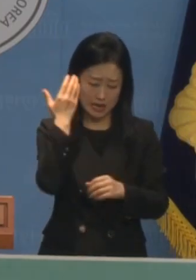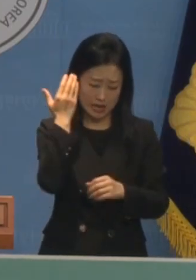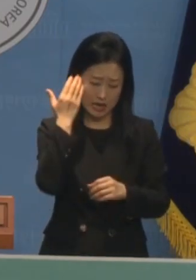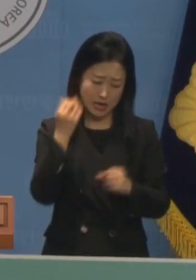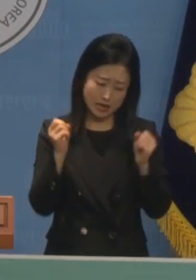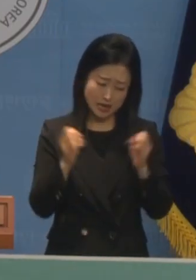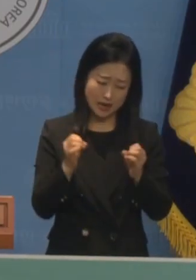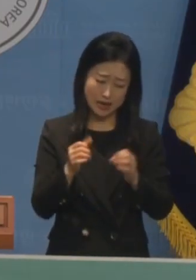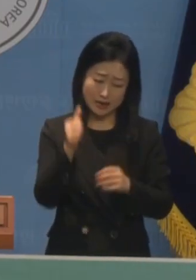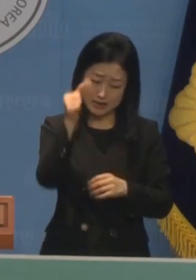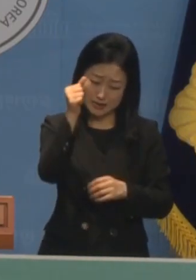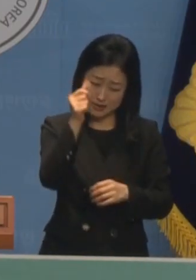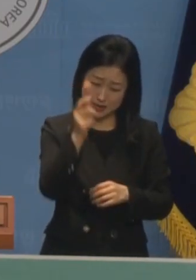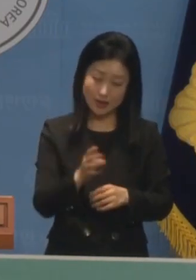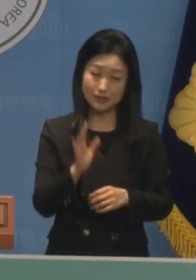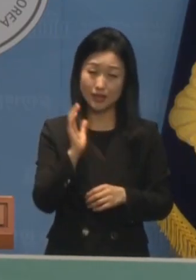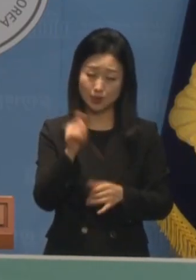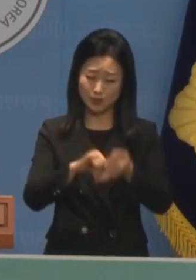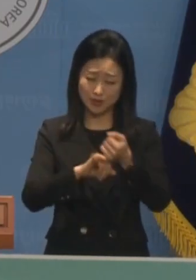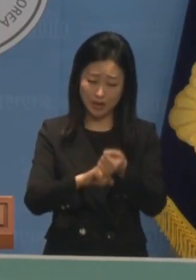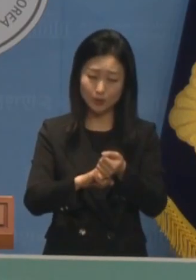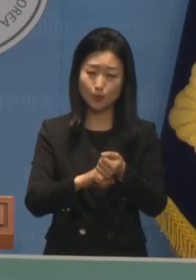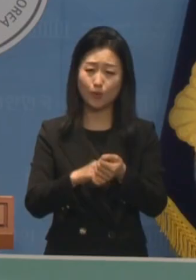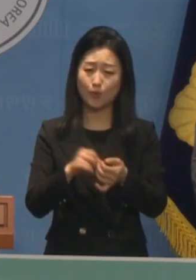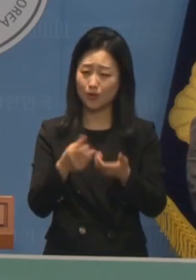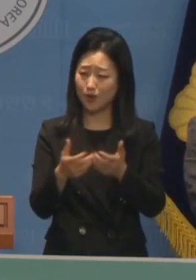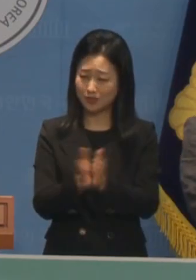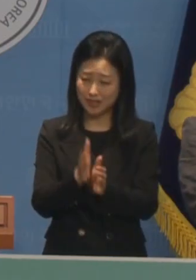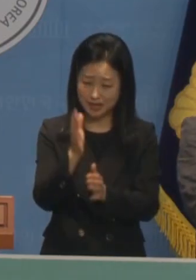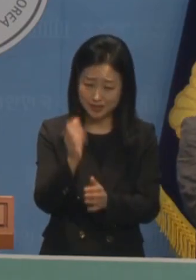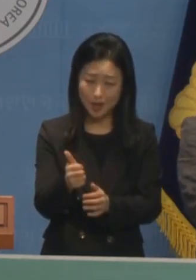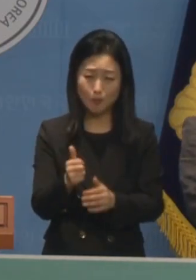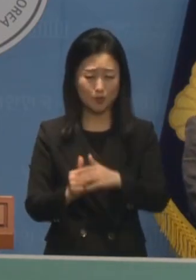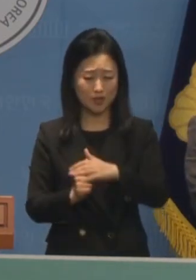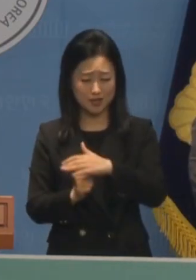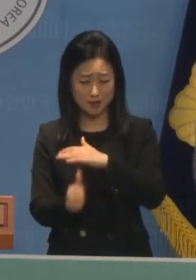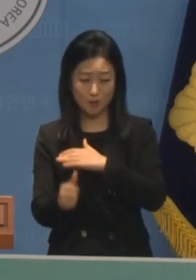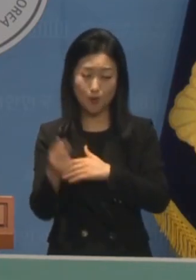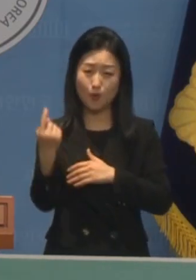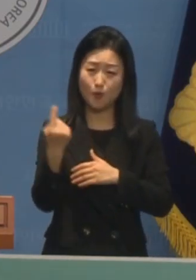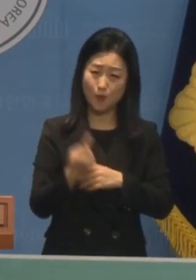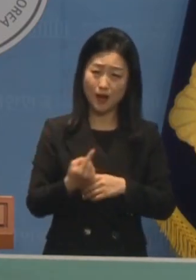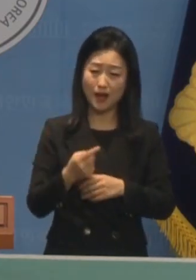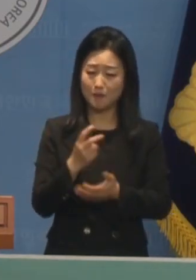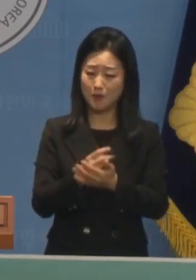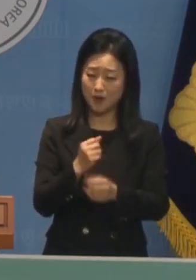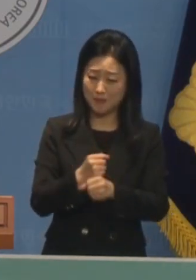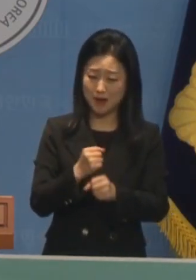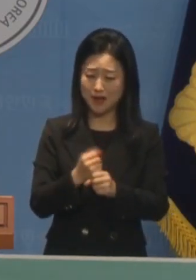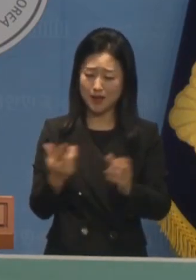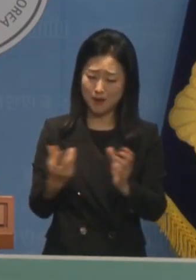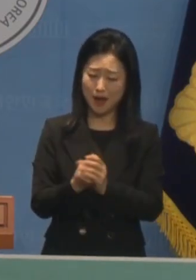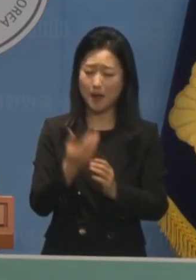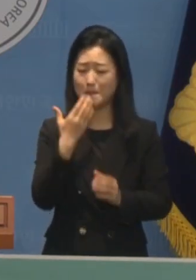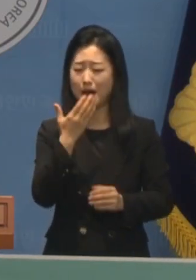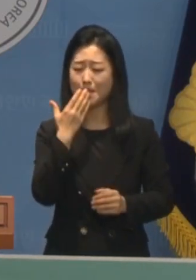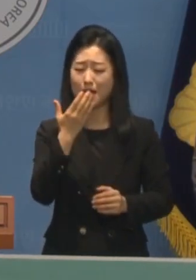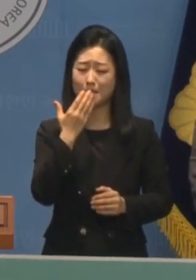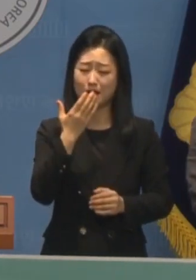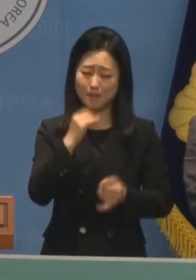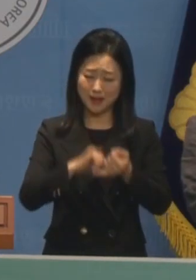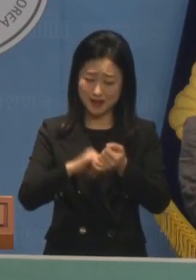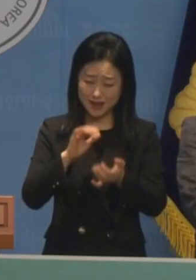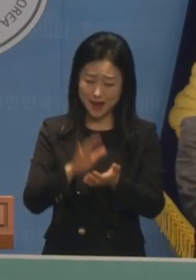했으며 대통령이 약속하고 집권당 당대표와 원내대표들이 입법 완료하겠다고